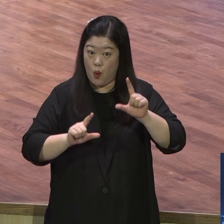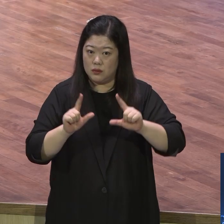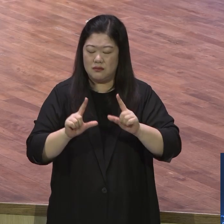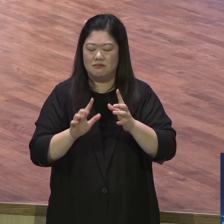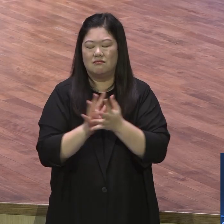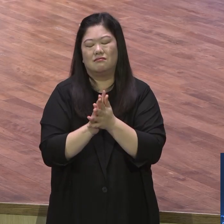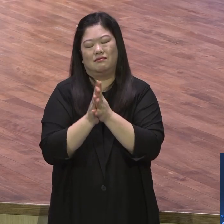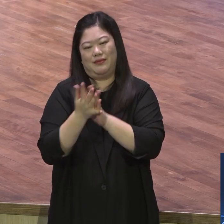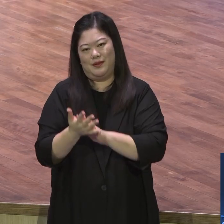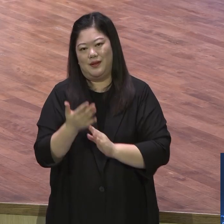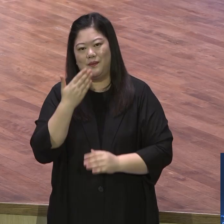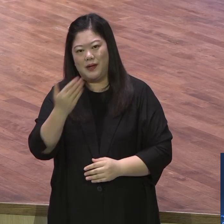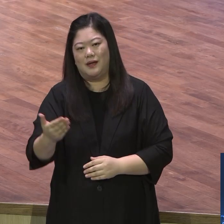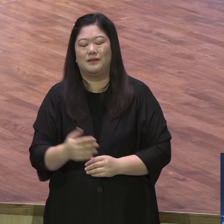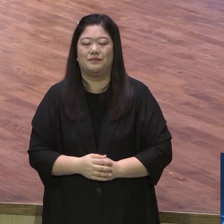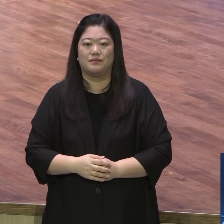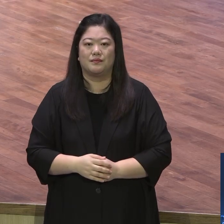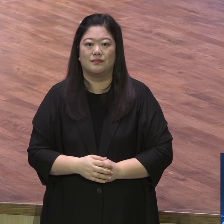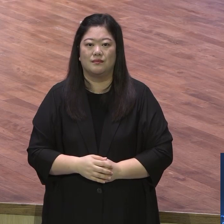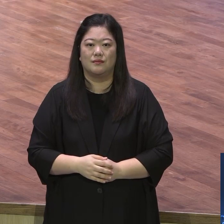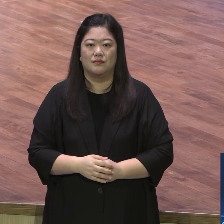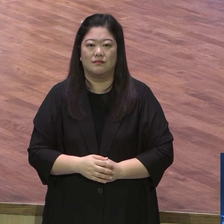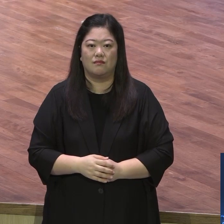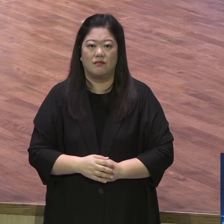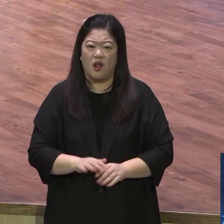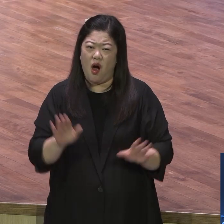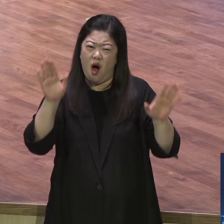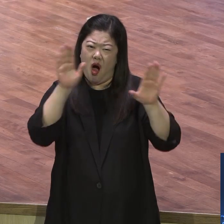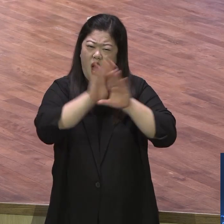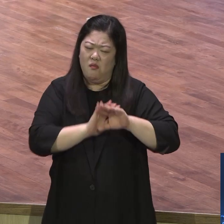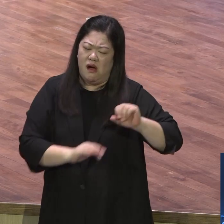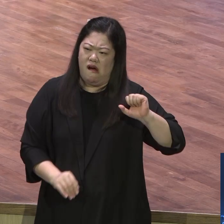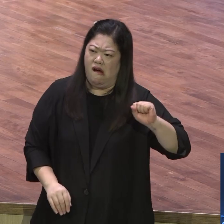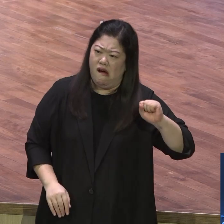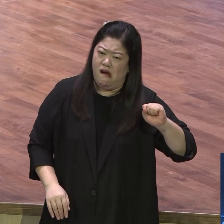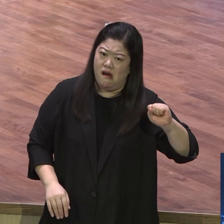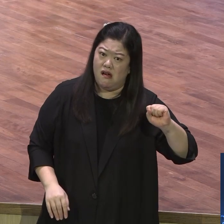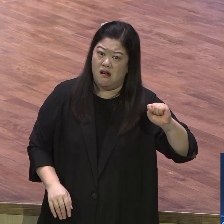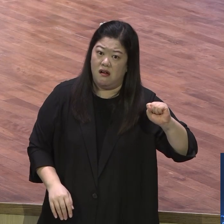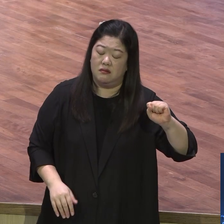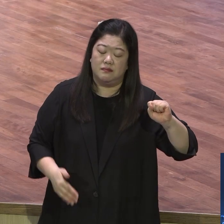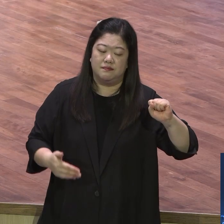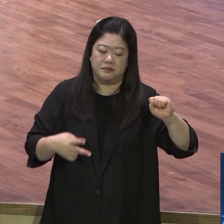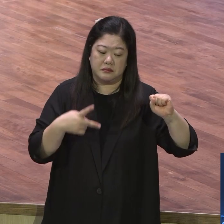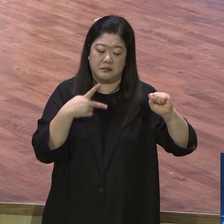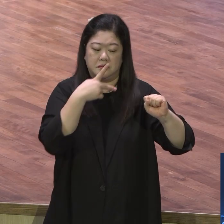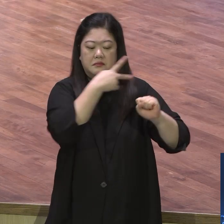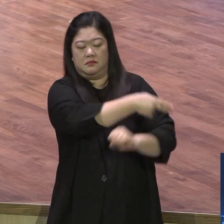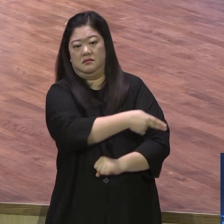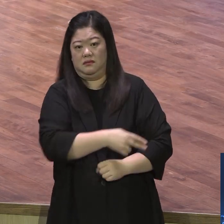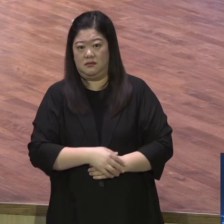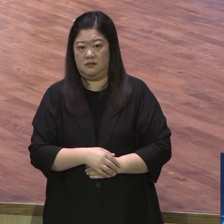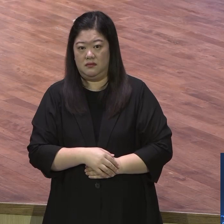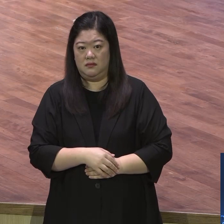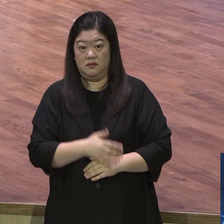더 이상 어두움에 있지 않습니다 이런 사람들은 말이 다릅니다